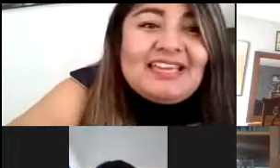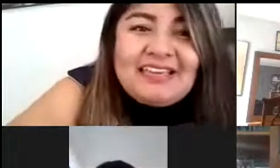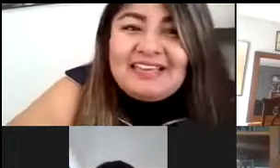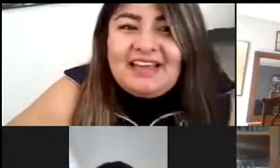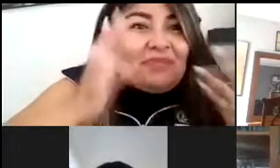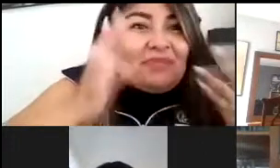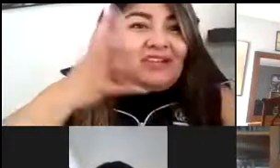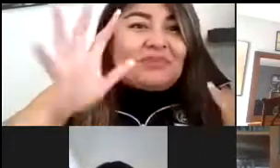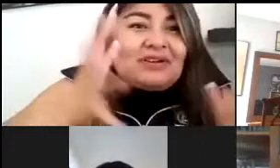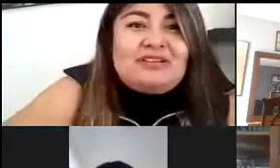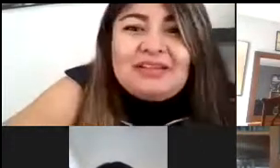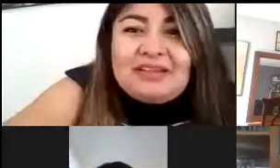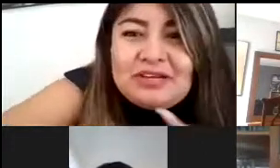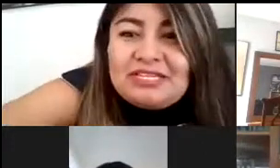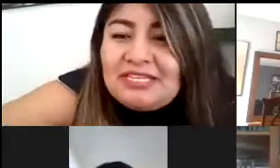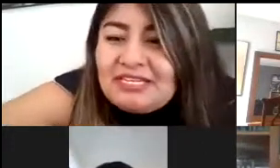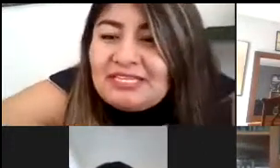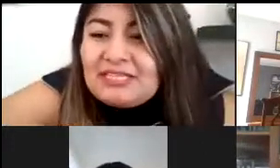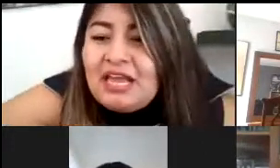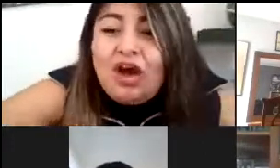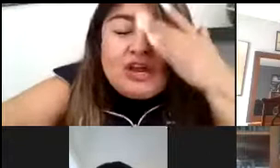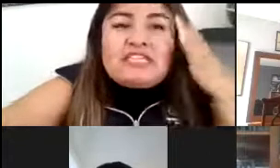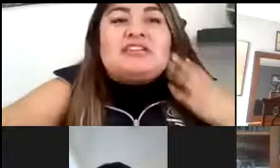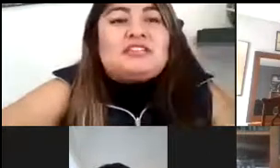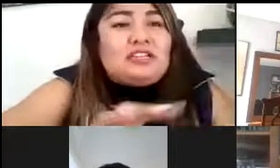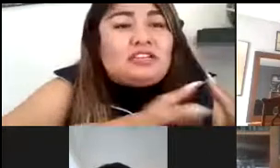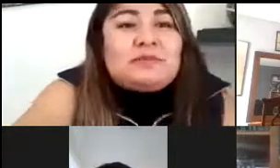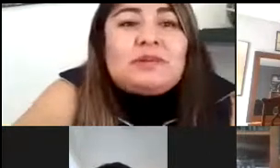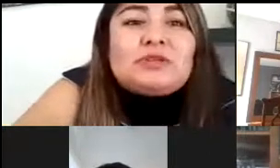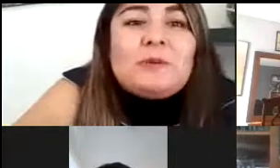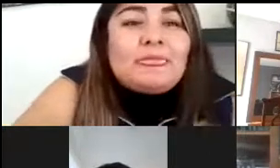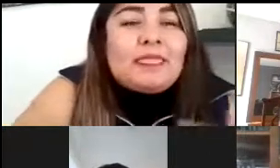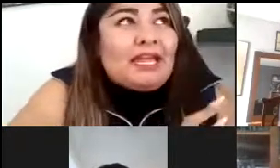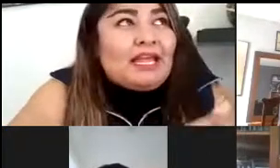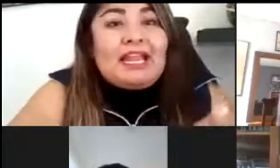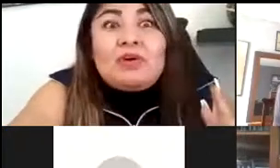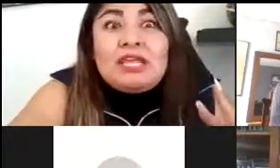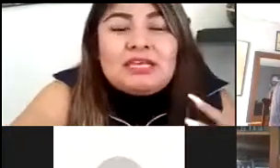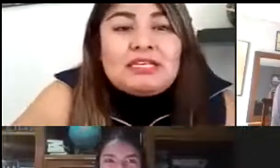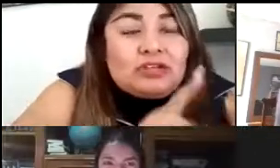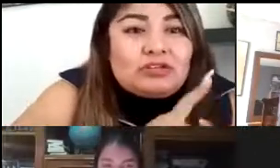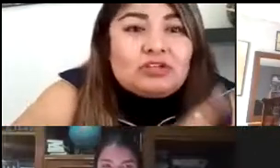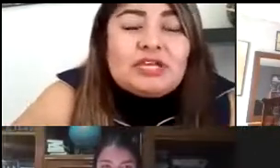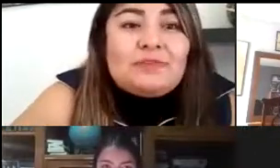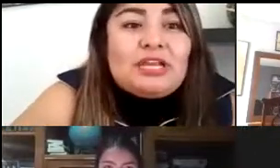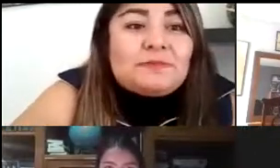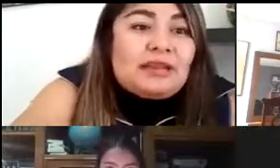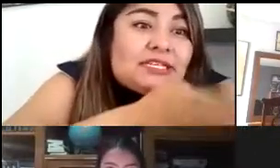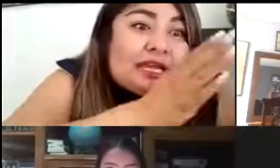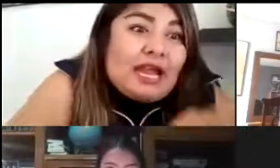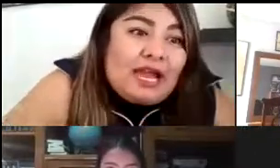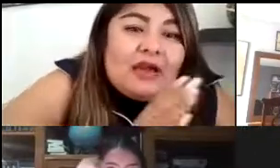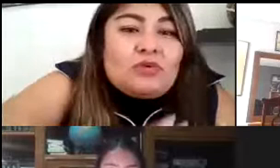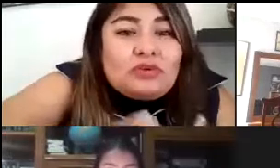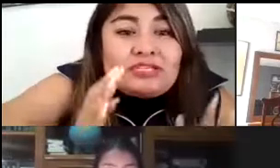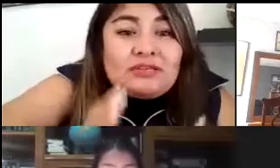Ok. Ay, me encanta porque yo estaba nerviosa con enseñarles señas. Ok, chicos, entonces vamos. En la lengua de señas, si nosotros buscamos las palabras